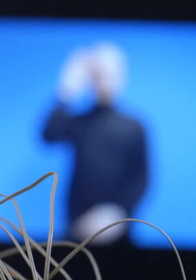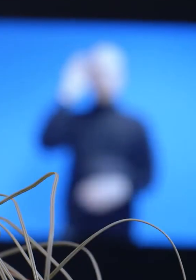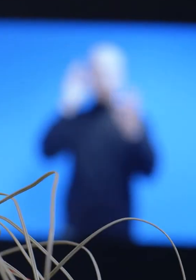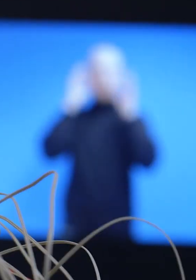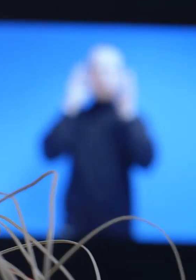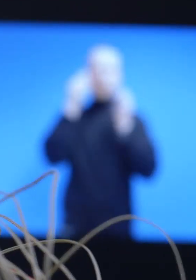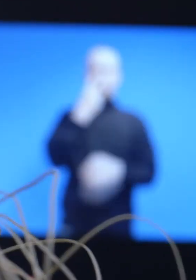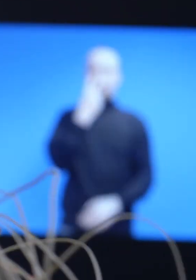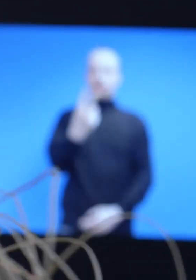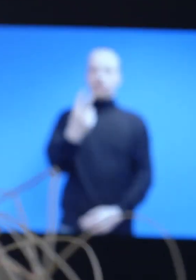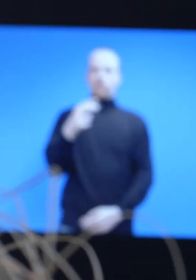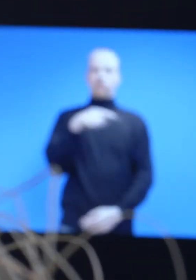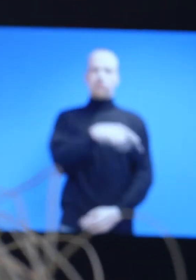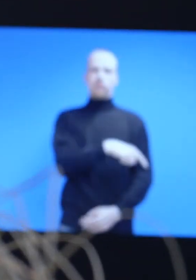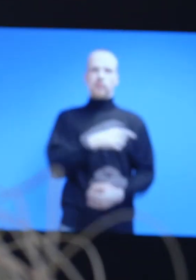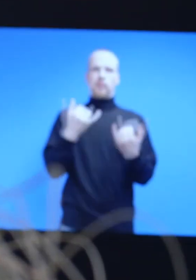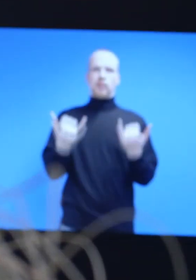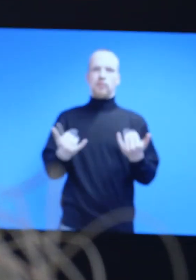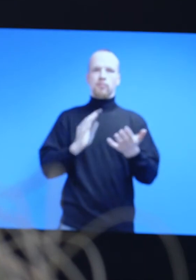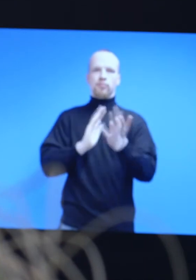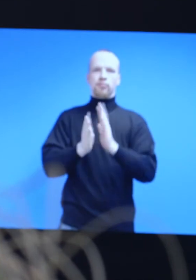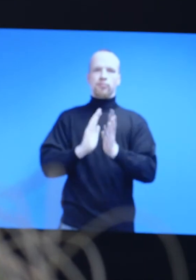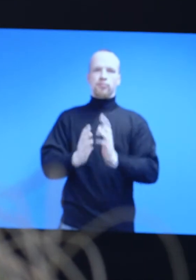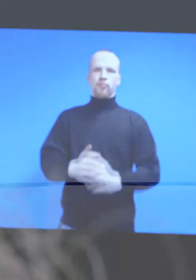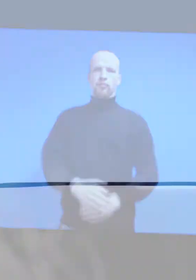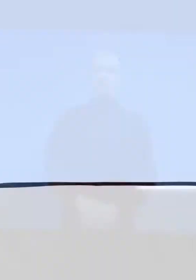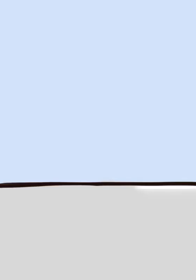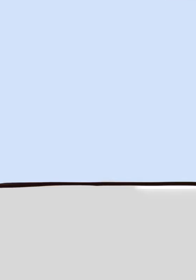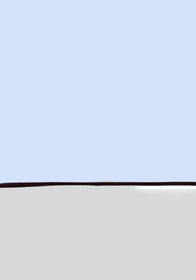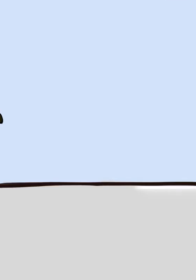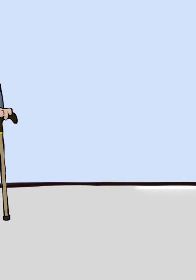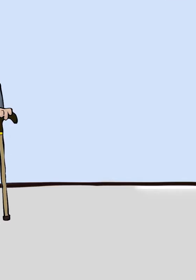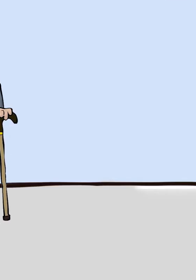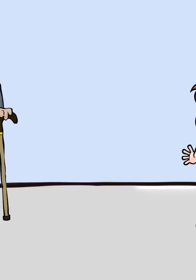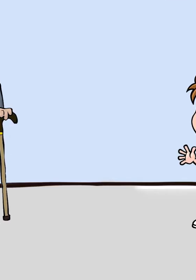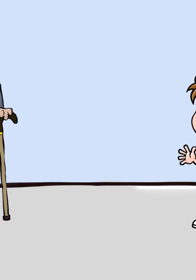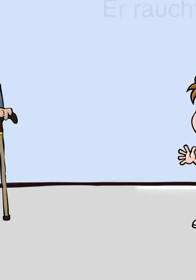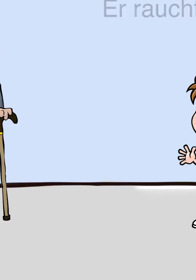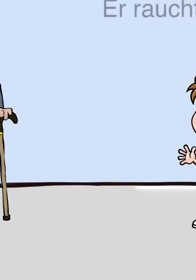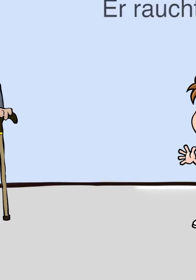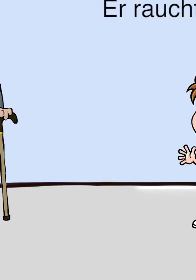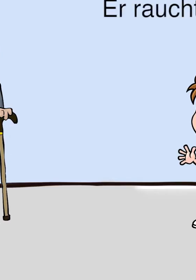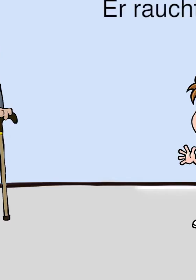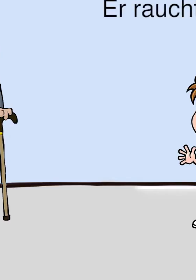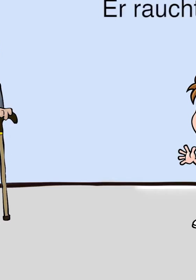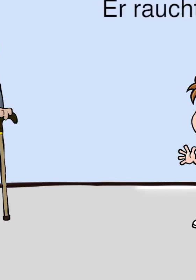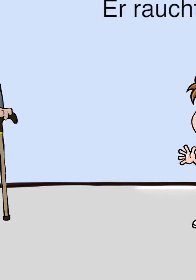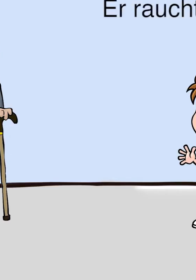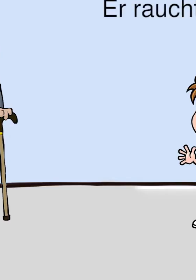Schauen wir uns dazu zunächst mal ein einfaches Beispiel aus dem Deutschen an. Zum Beispiel, der Opa grüßt den Jungen, er raucht Pfeife. In diesem Beispiel